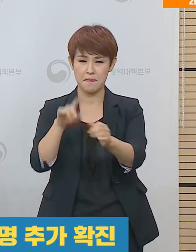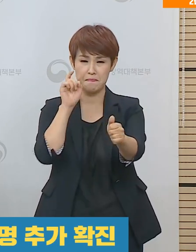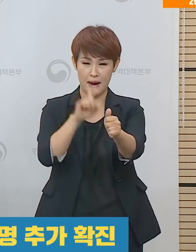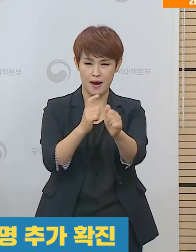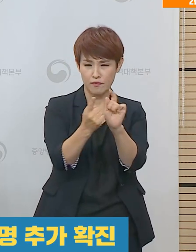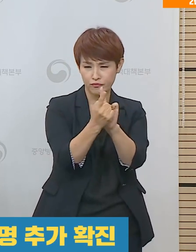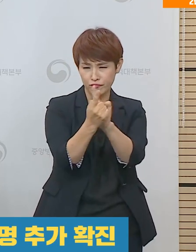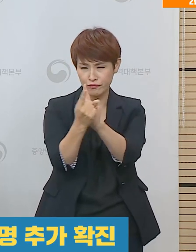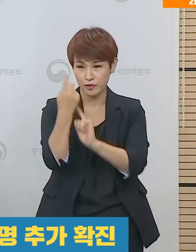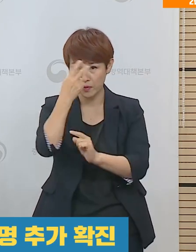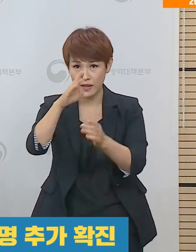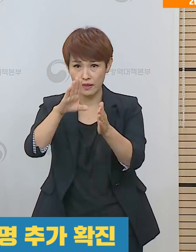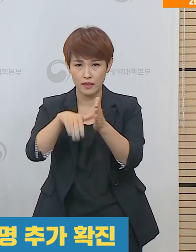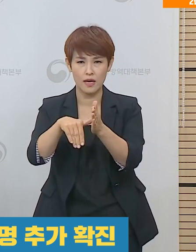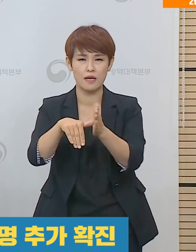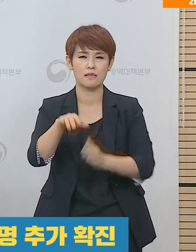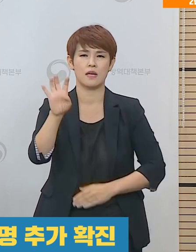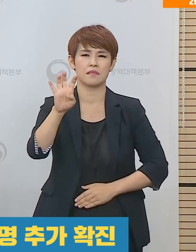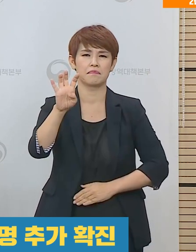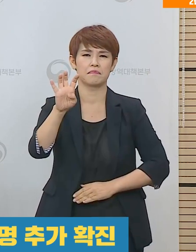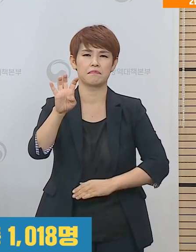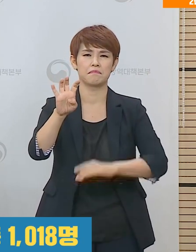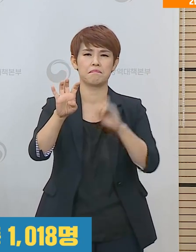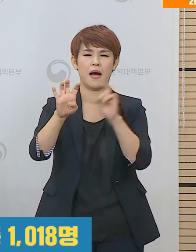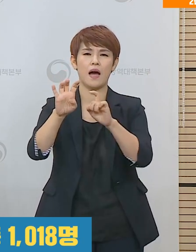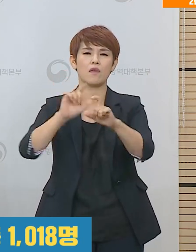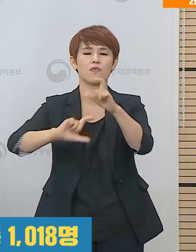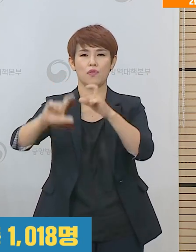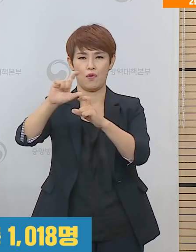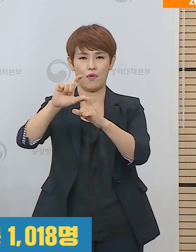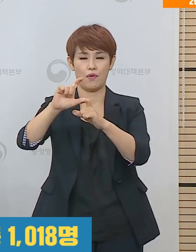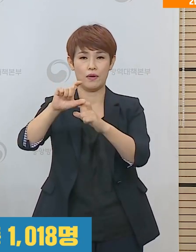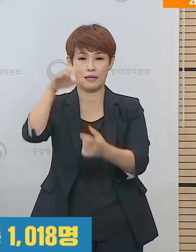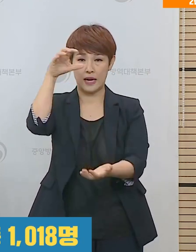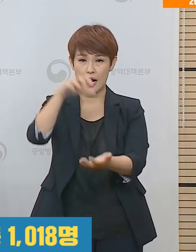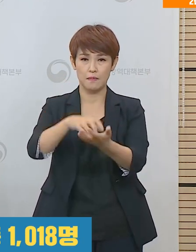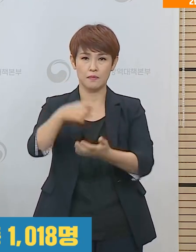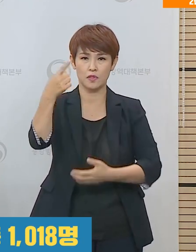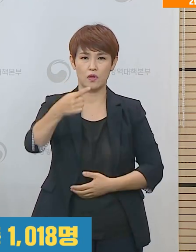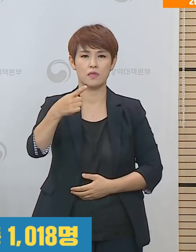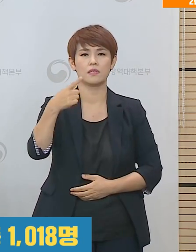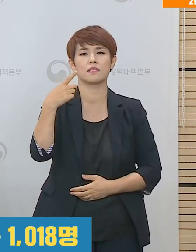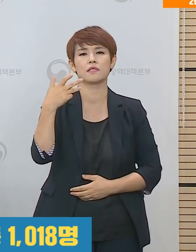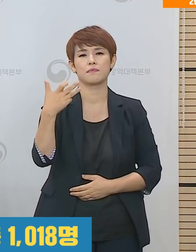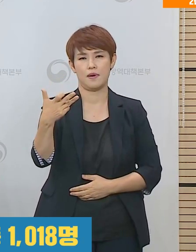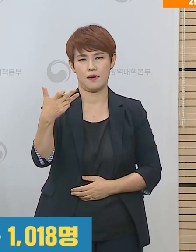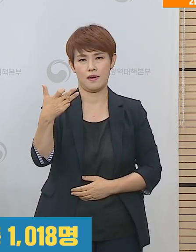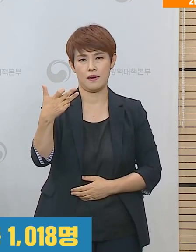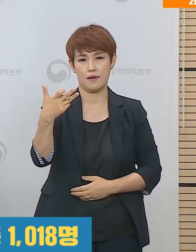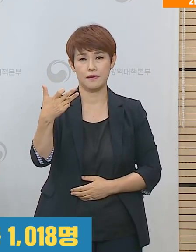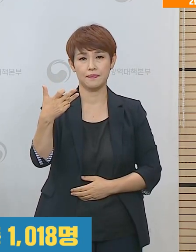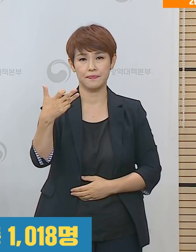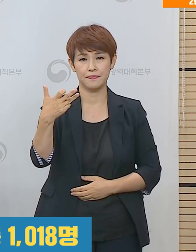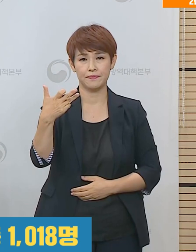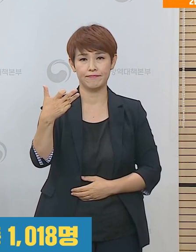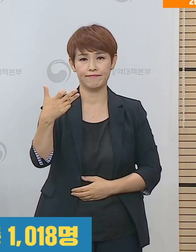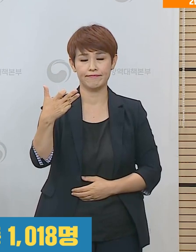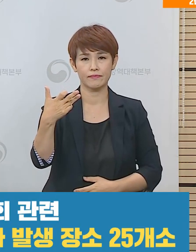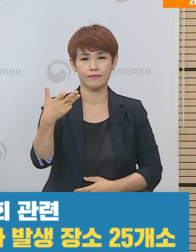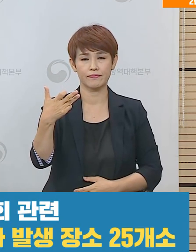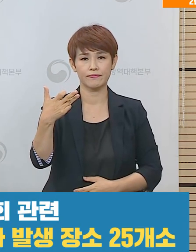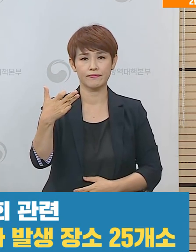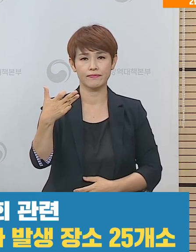접촉자 조사 중 40명이 추가되어서 이제까지 총 1,018명의 확진자가